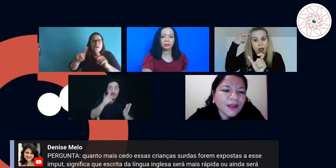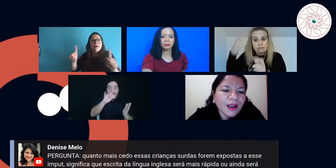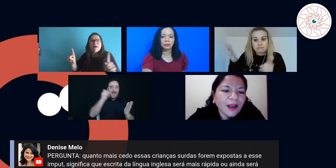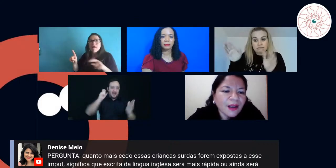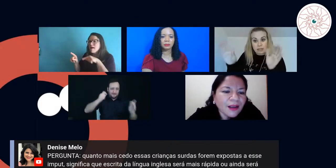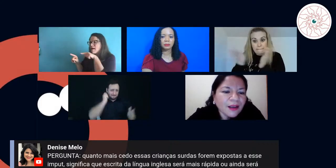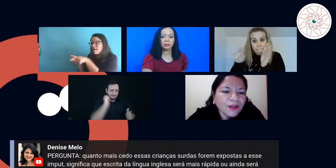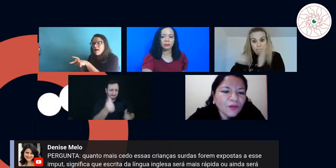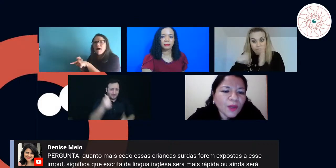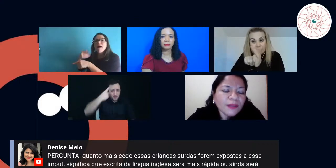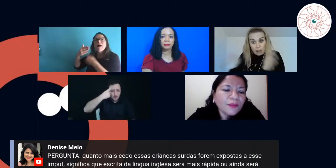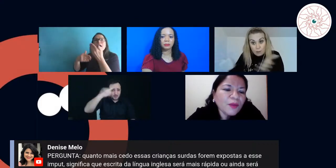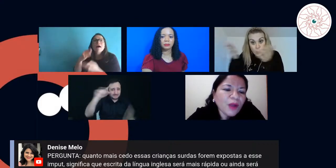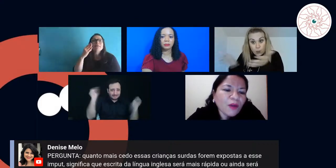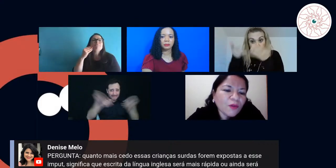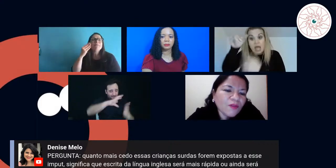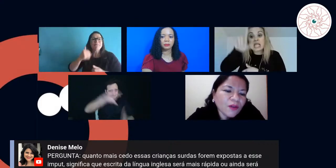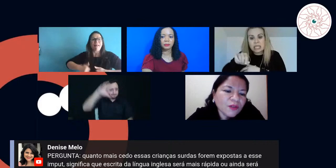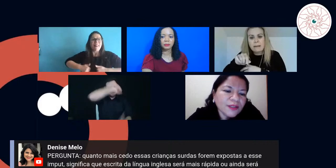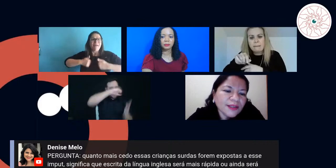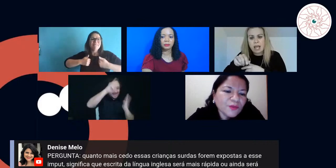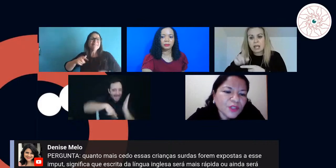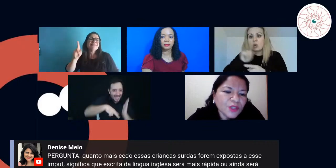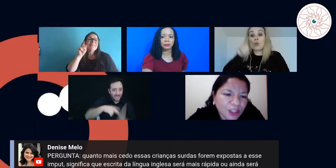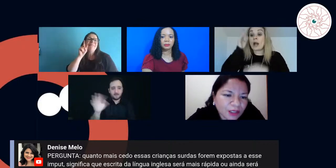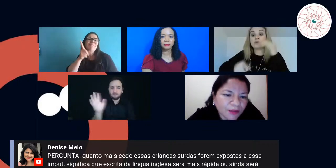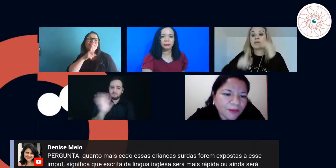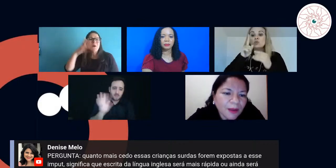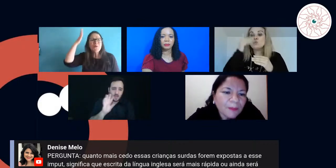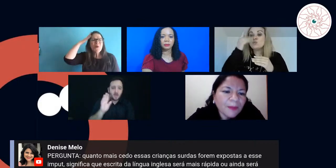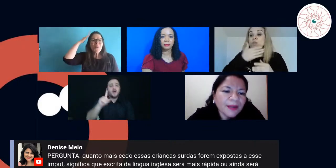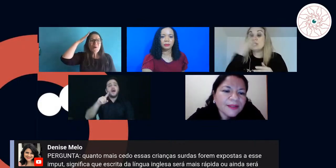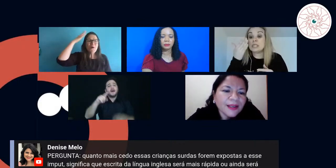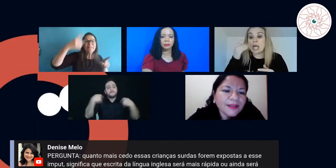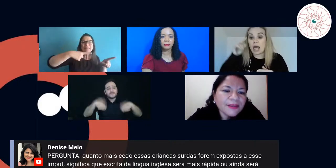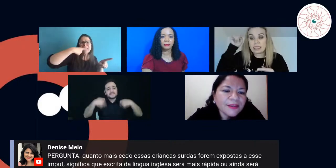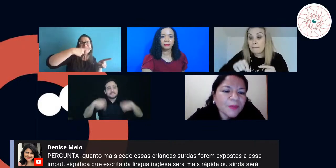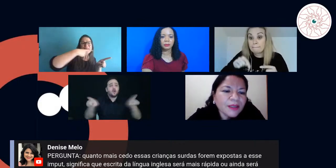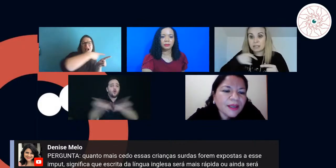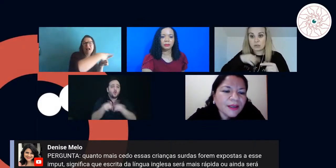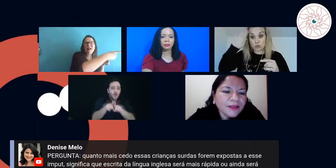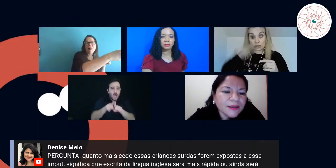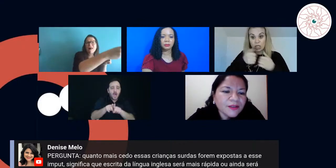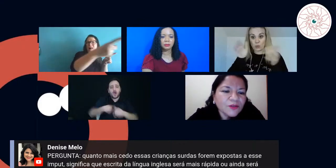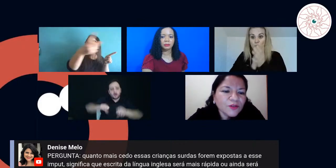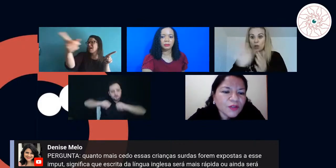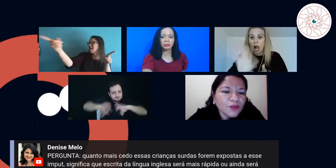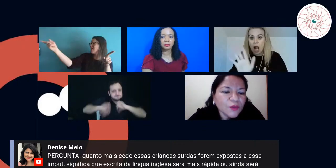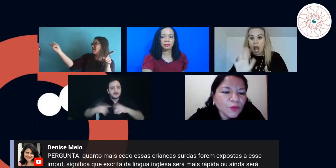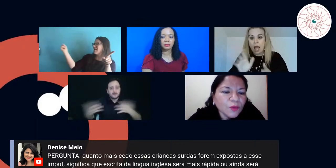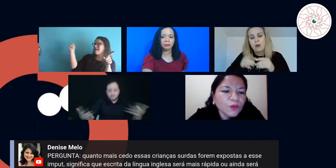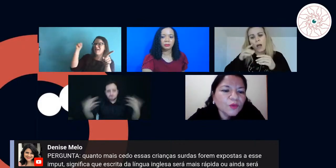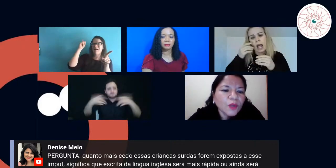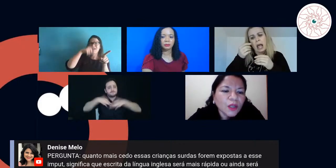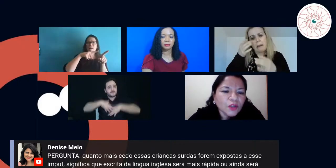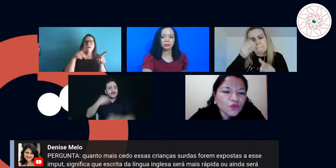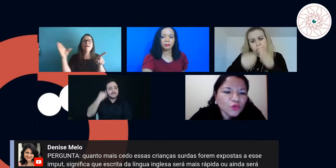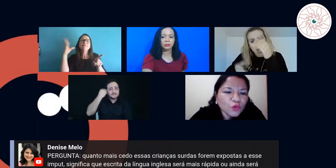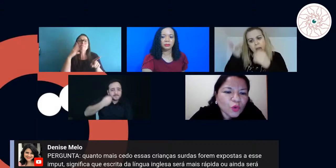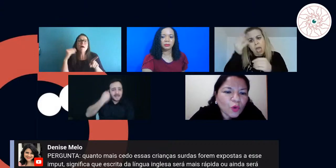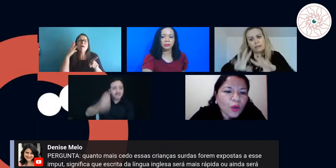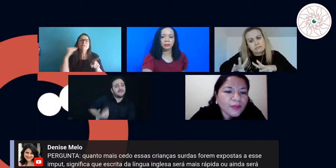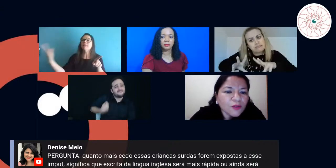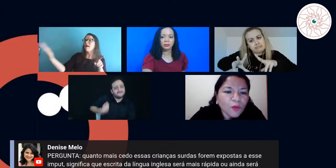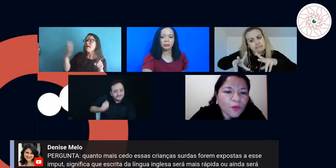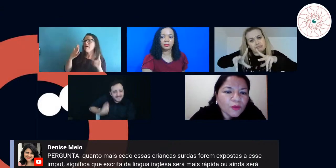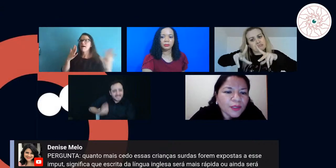né, não é também algo que vai acontecer em um dia, mas essas experiências do sujeito surdo junto